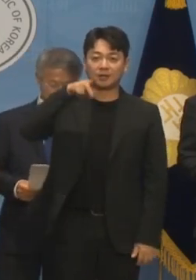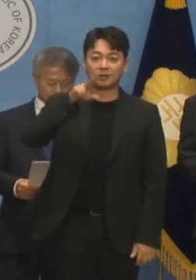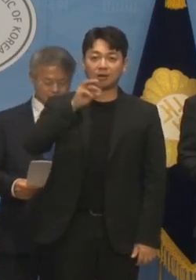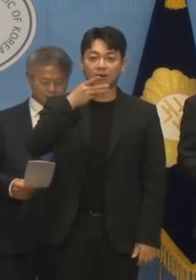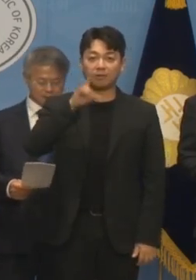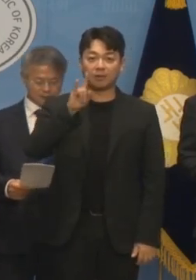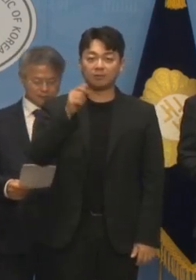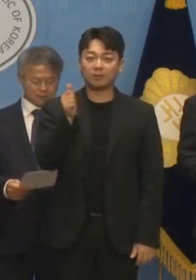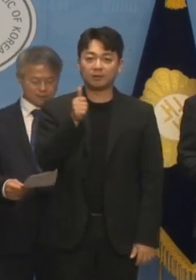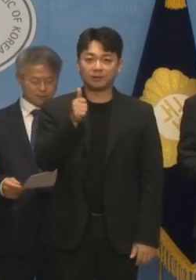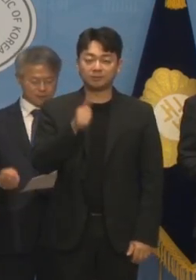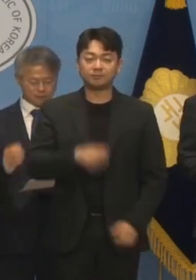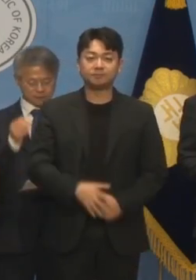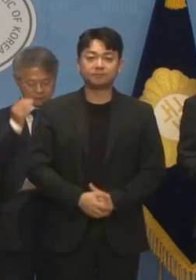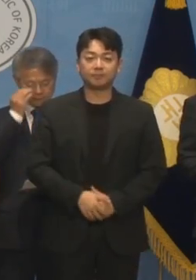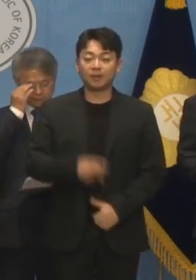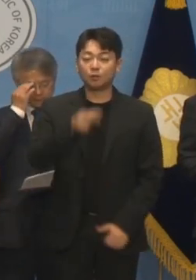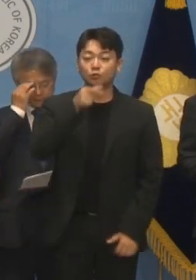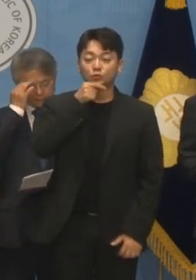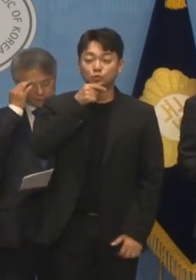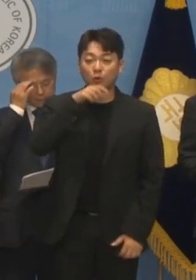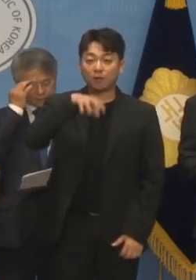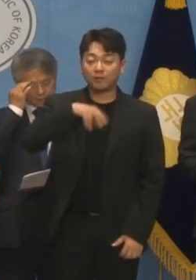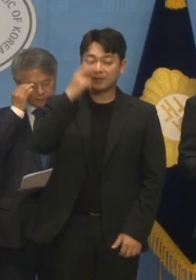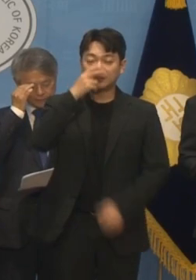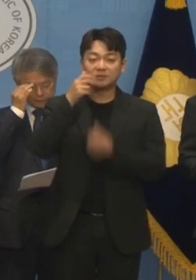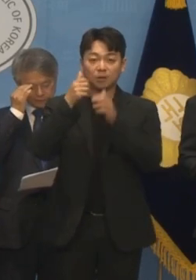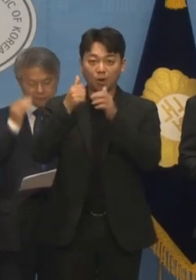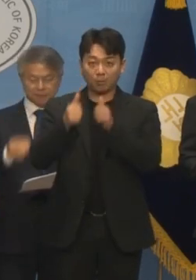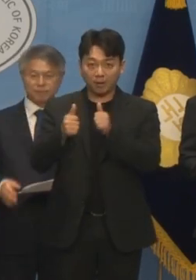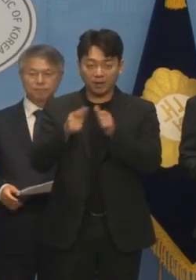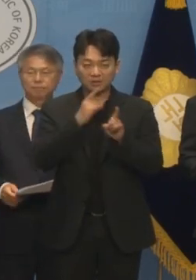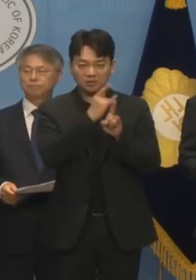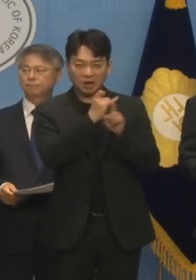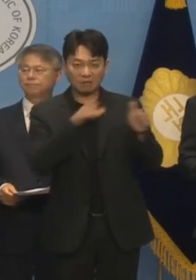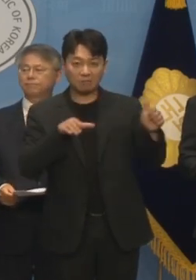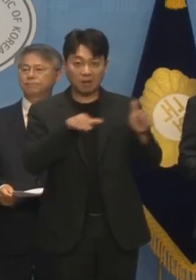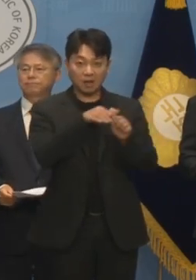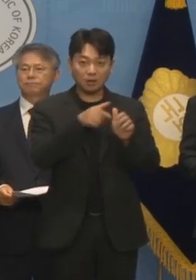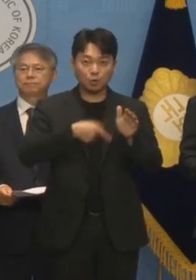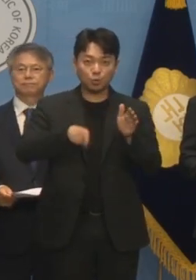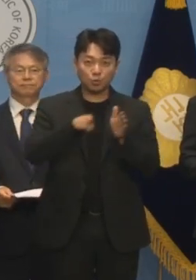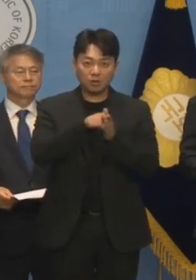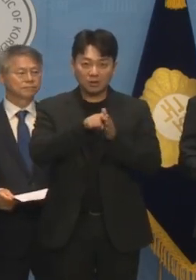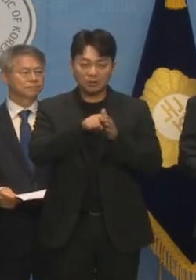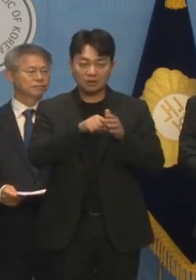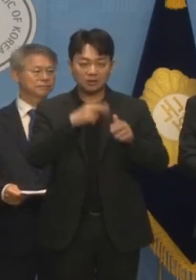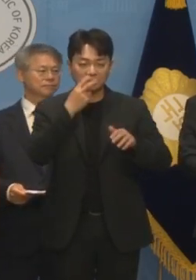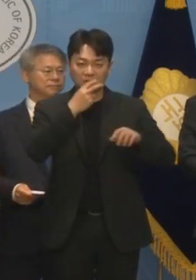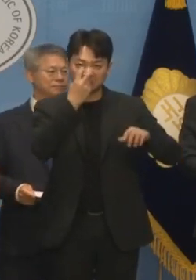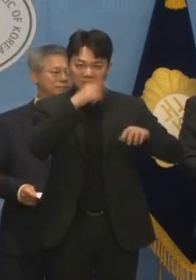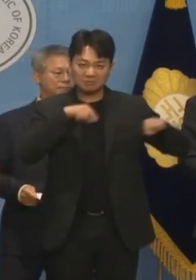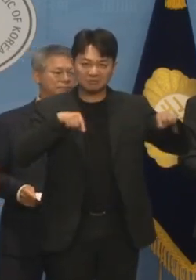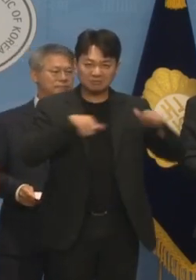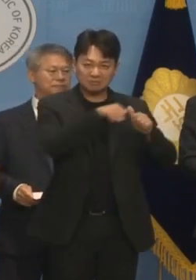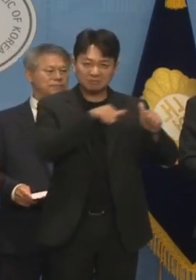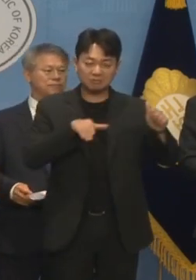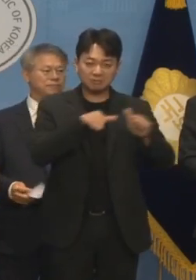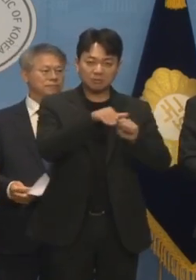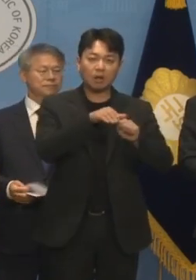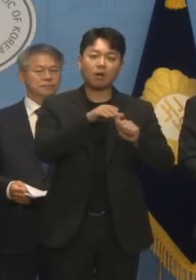수원 지검의 정적 제거를 위한 무차별적인 정치 보복이 날이 갈수록 극단적으로 치솟고